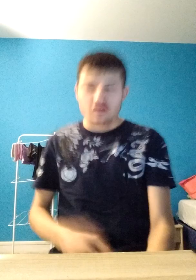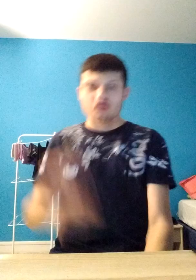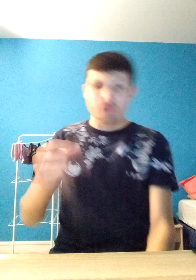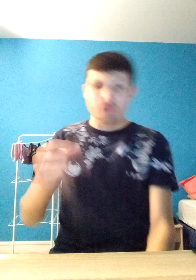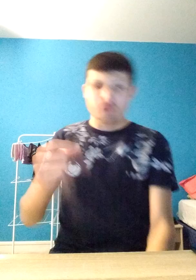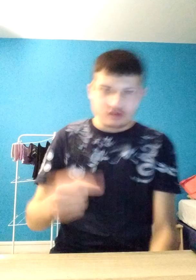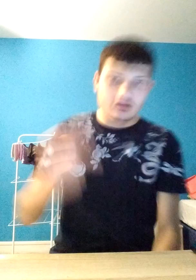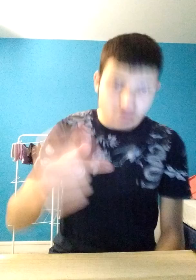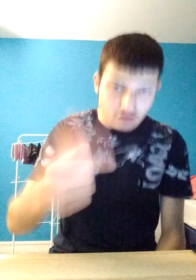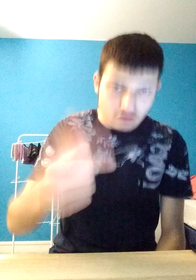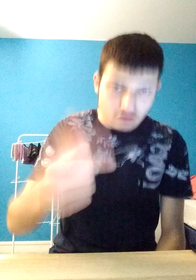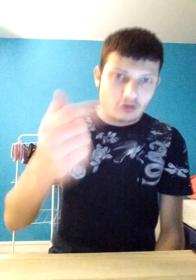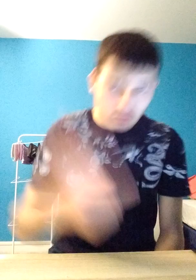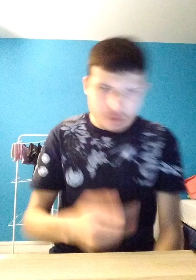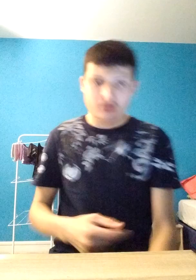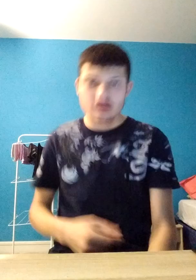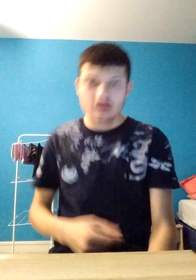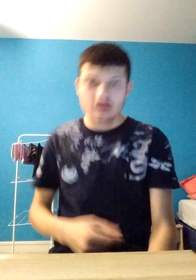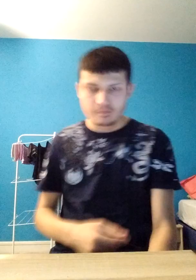je vous dis, ouais.